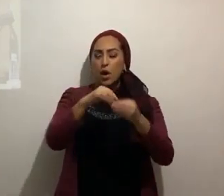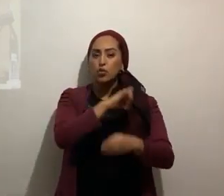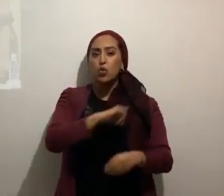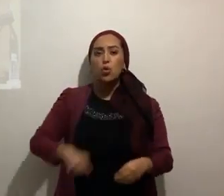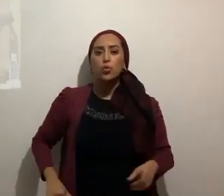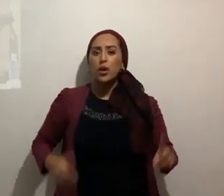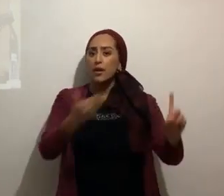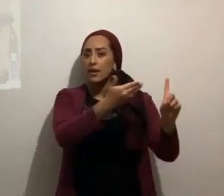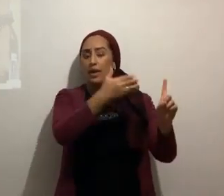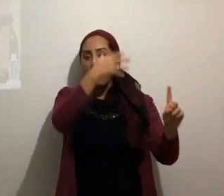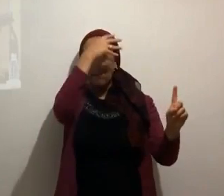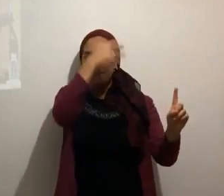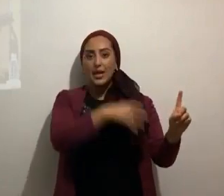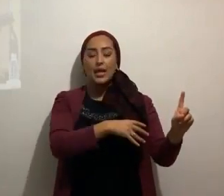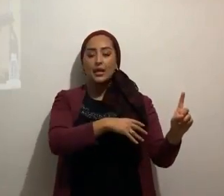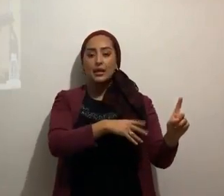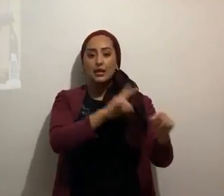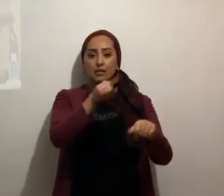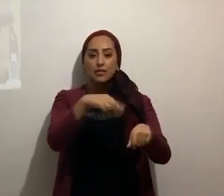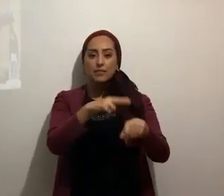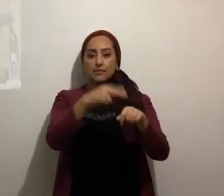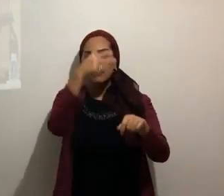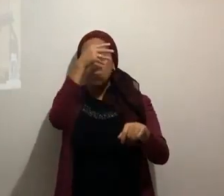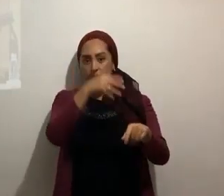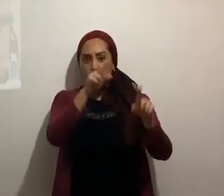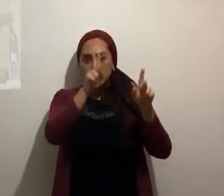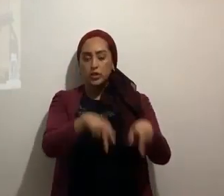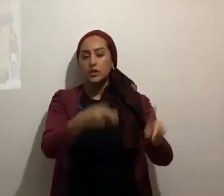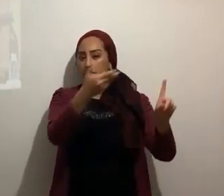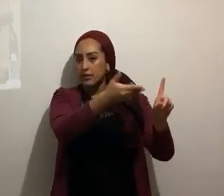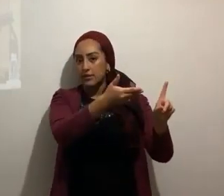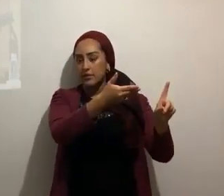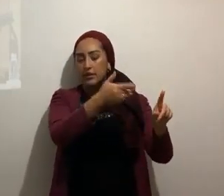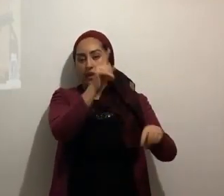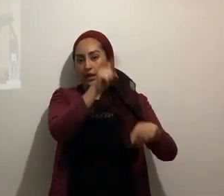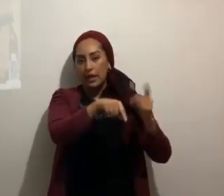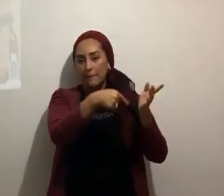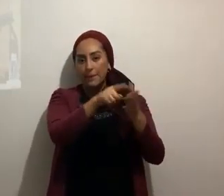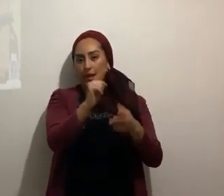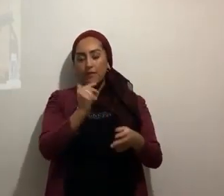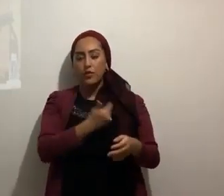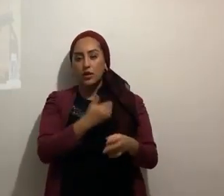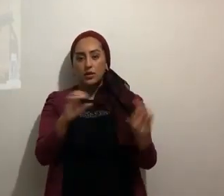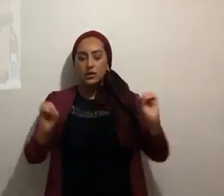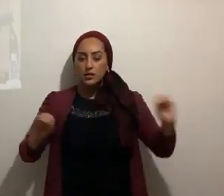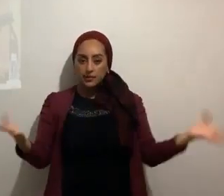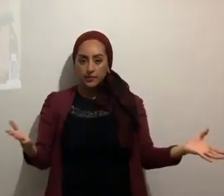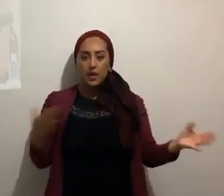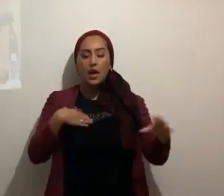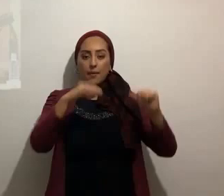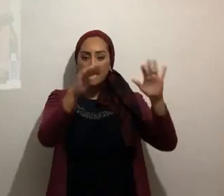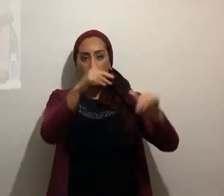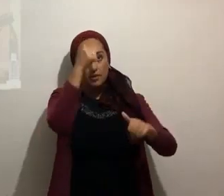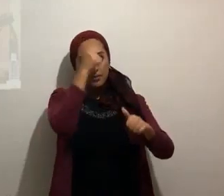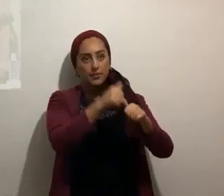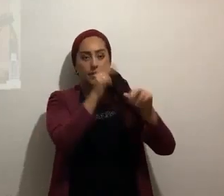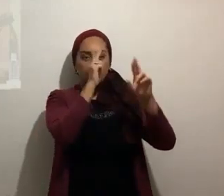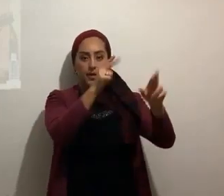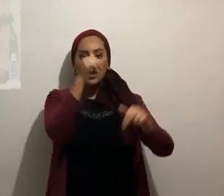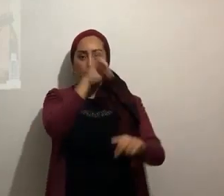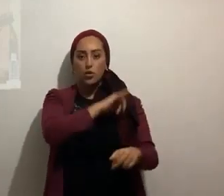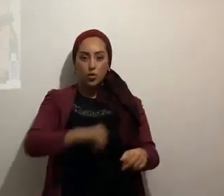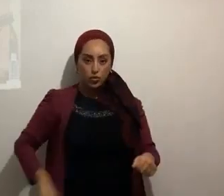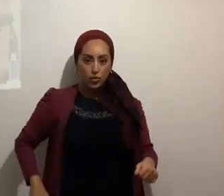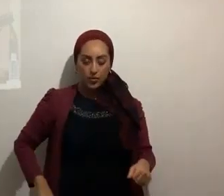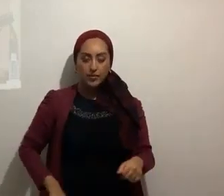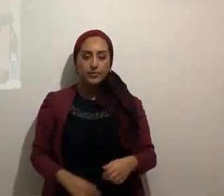fue un hombre. La sangre de él no nos podía comprar para nada. Y bendigo la memoria de Josué, pero lógico, un hombre